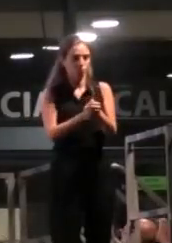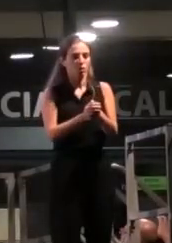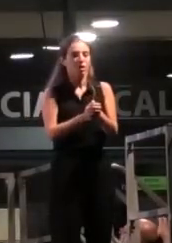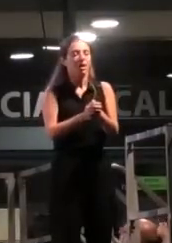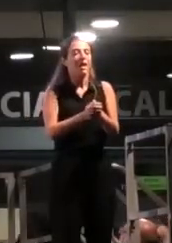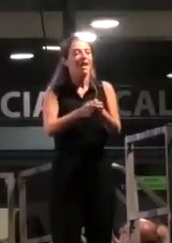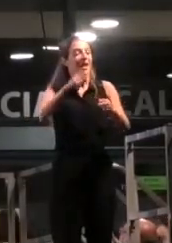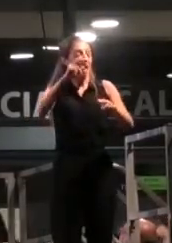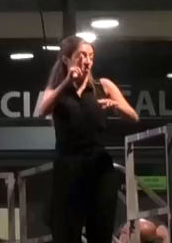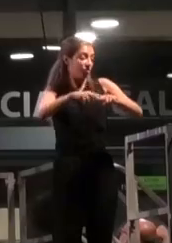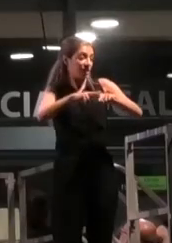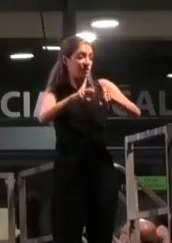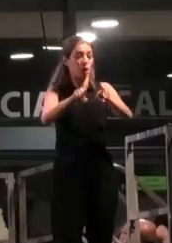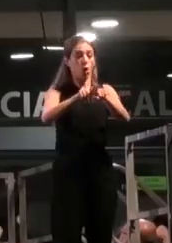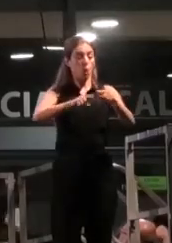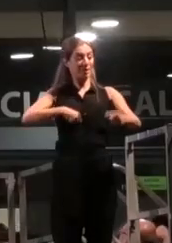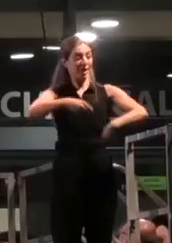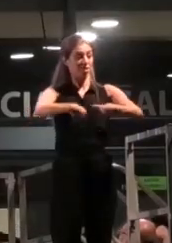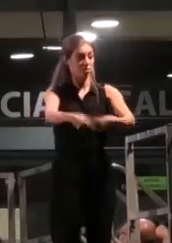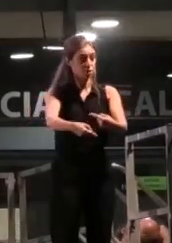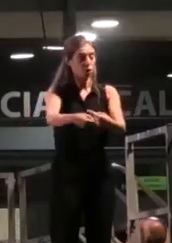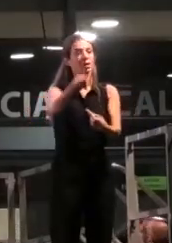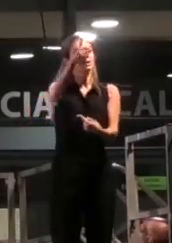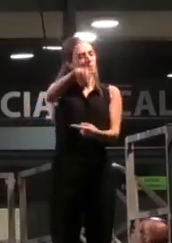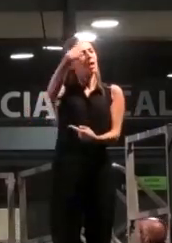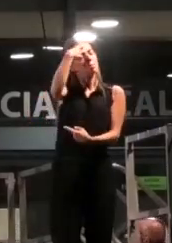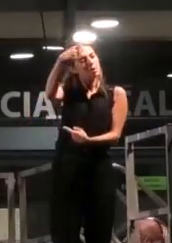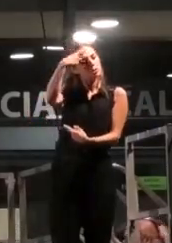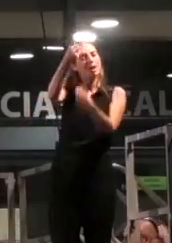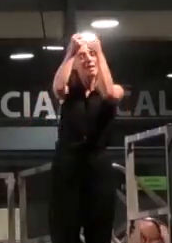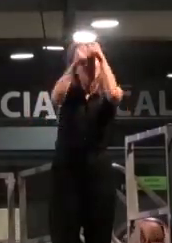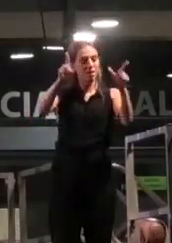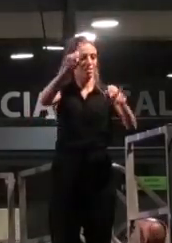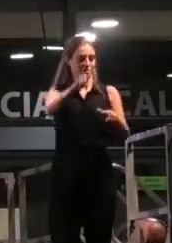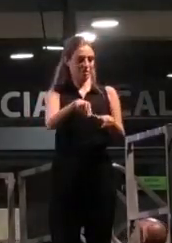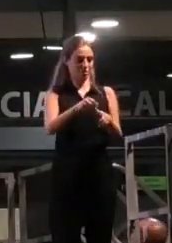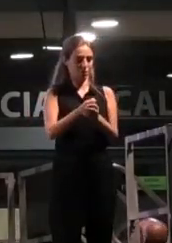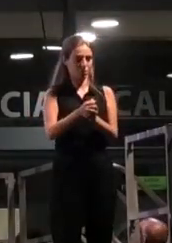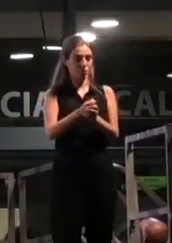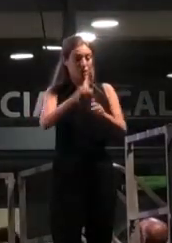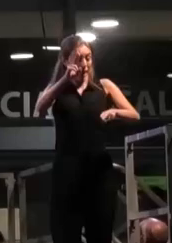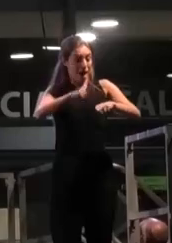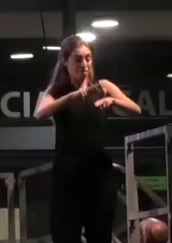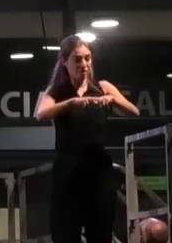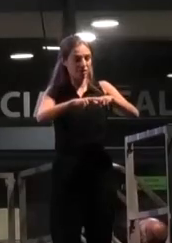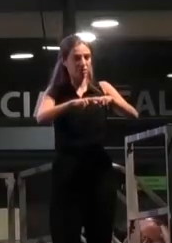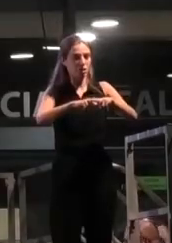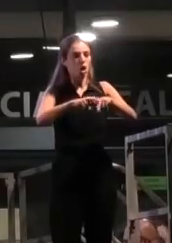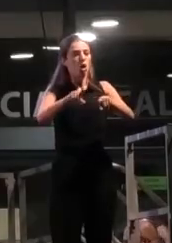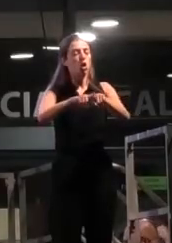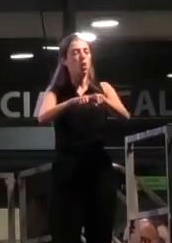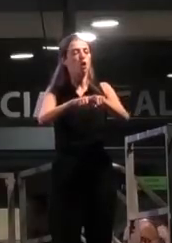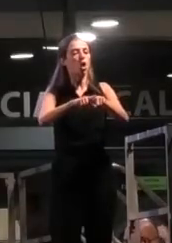és tradició. La festa és recordar i és imaginar. La festa és un bé